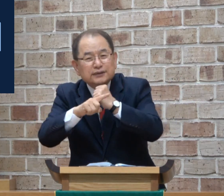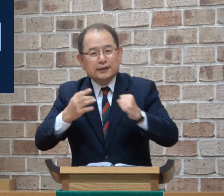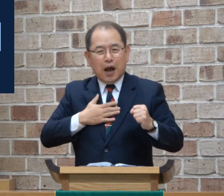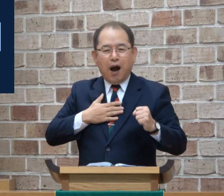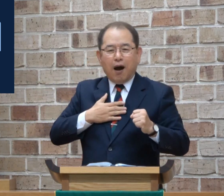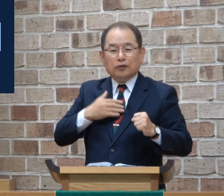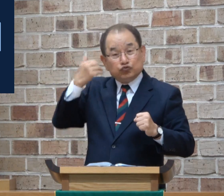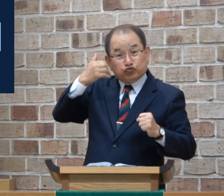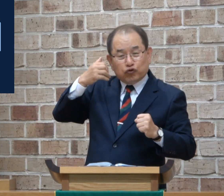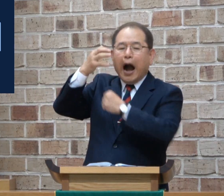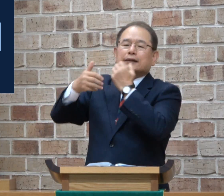내가